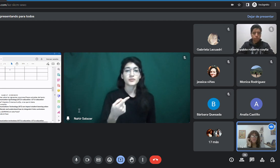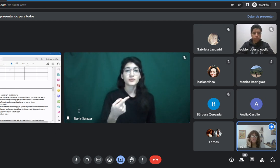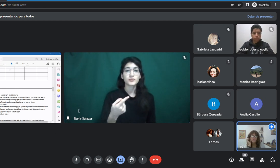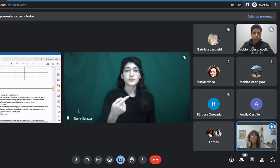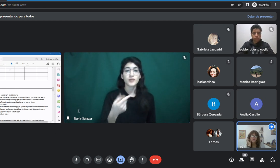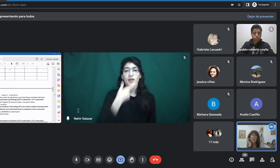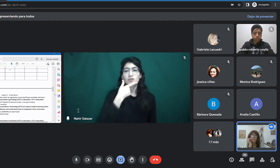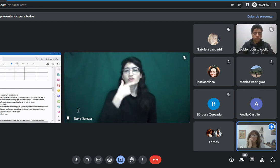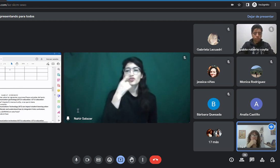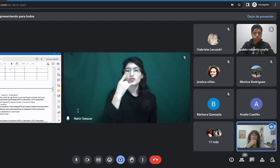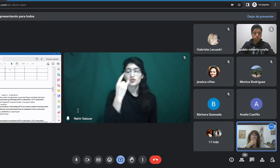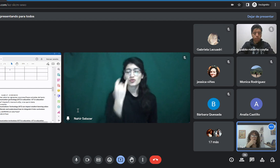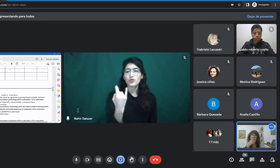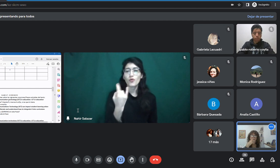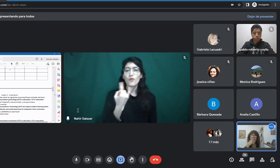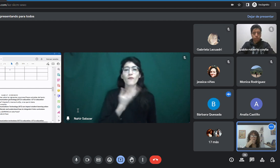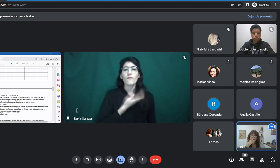estos sustantivos?